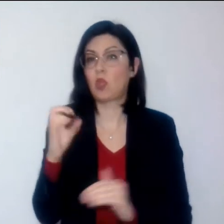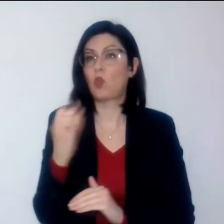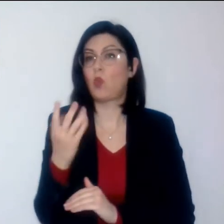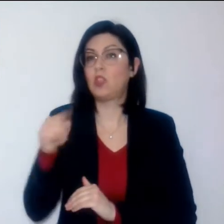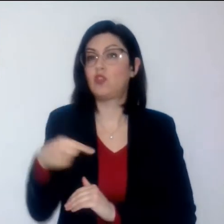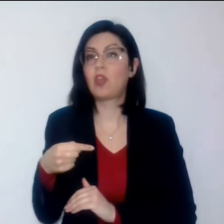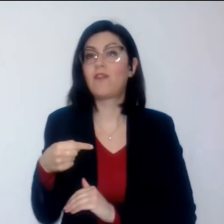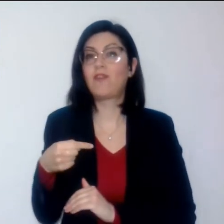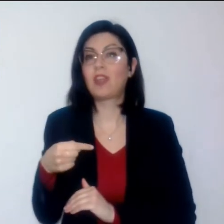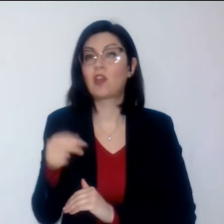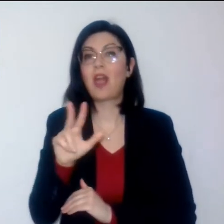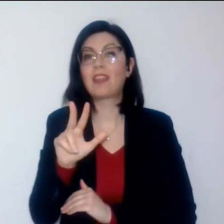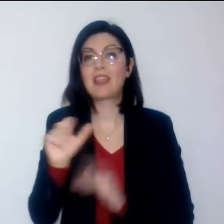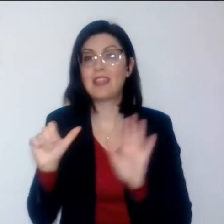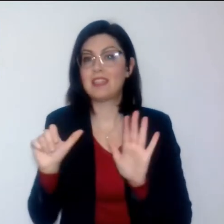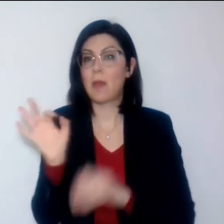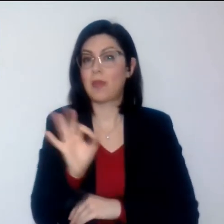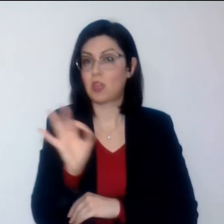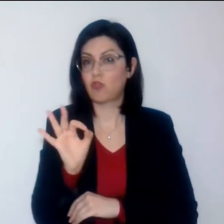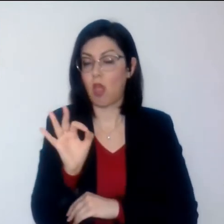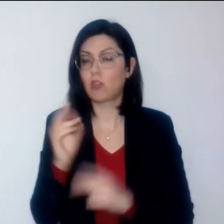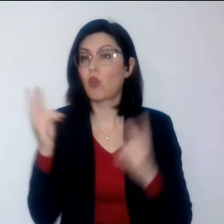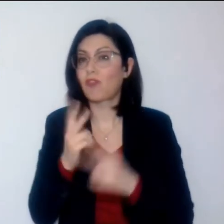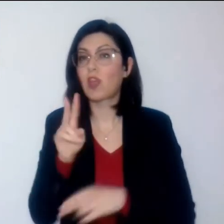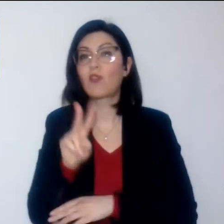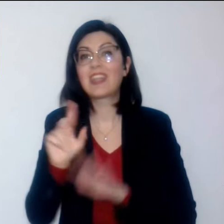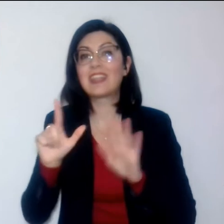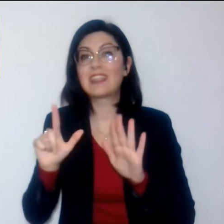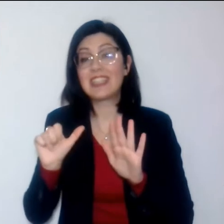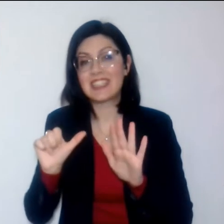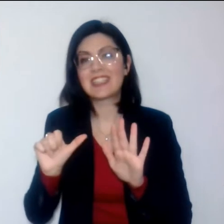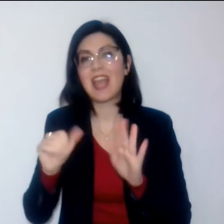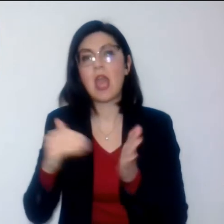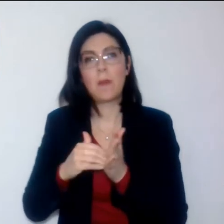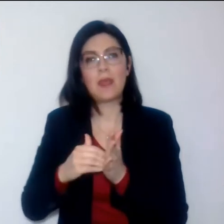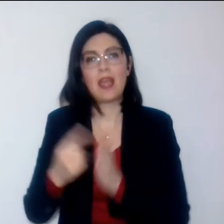15,36 per cento su oltre 26 mila esami